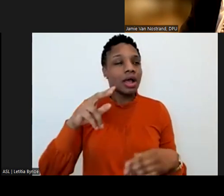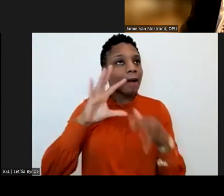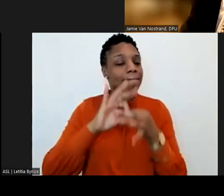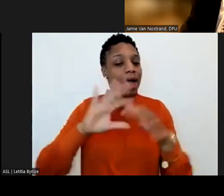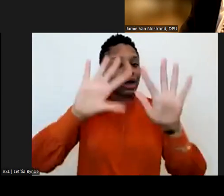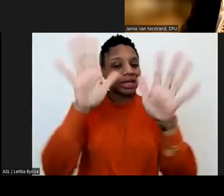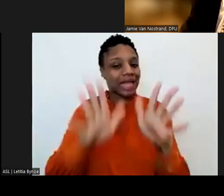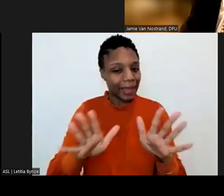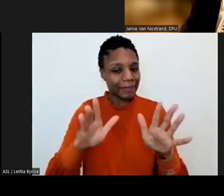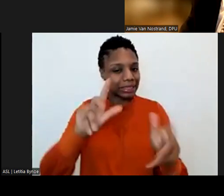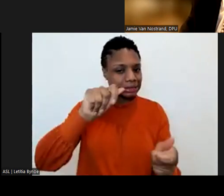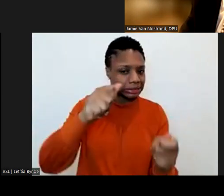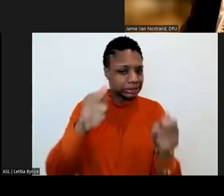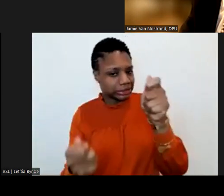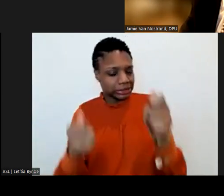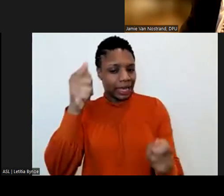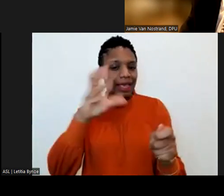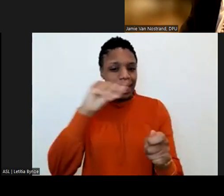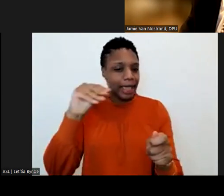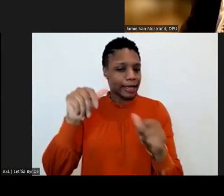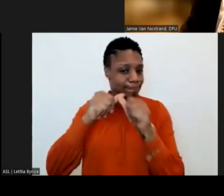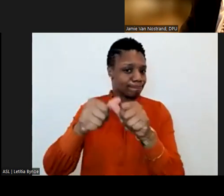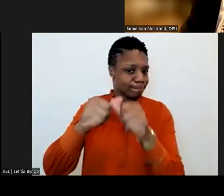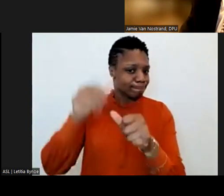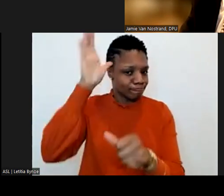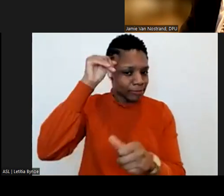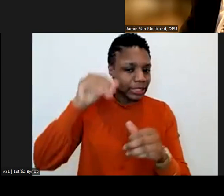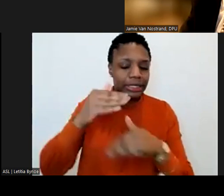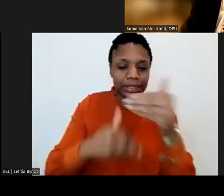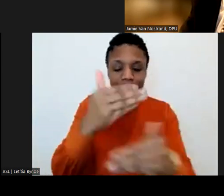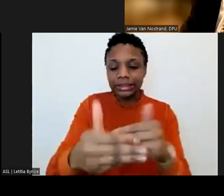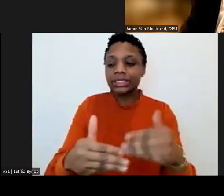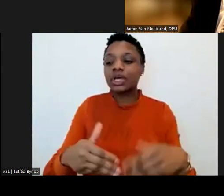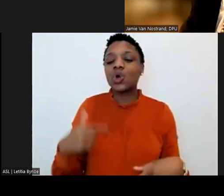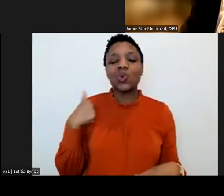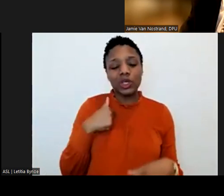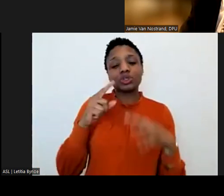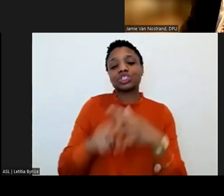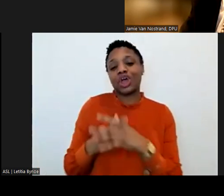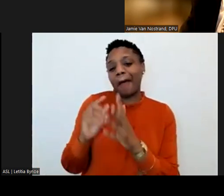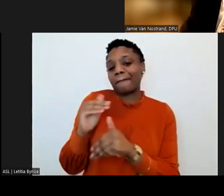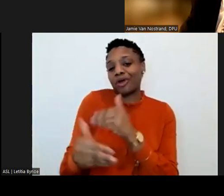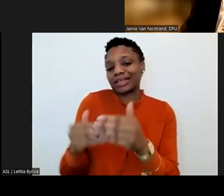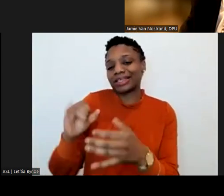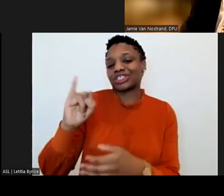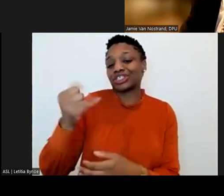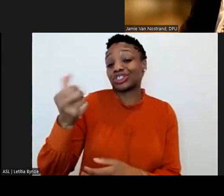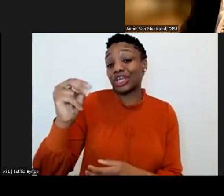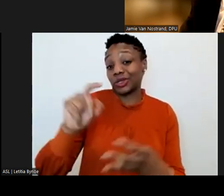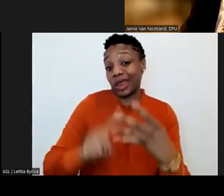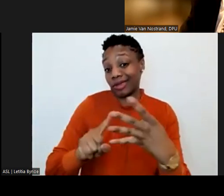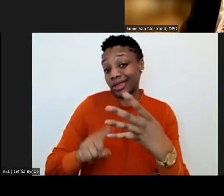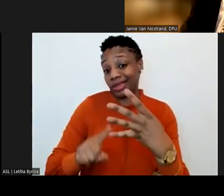nordstrom hicieron referencia en cuanto al cambio climático y adaptabilidad